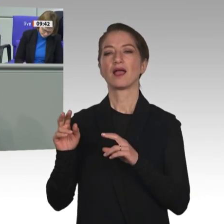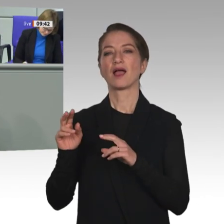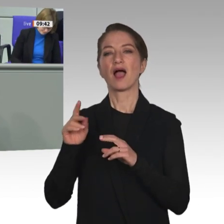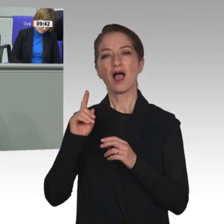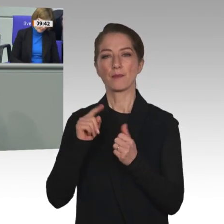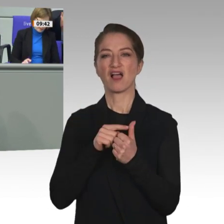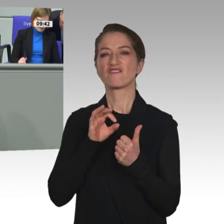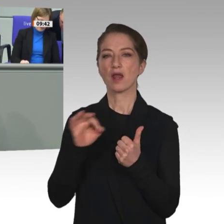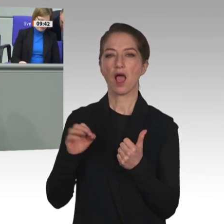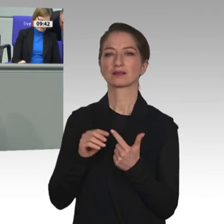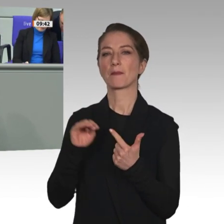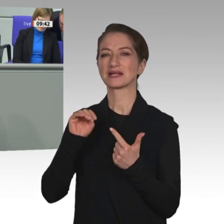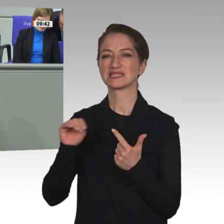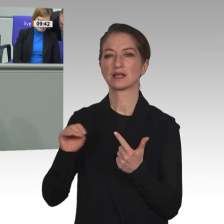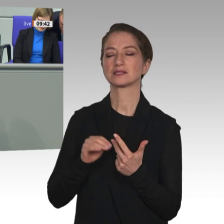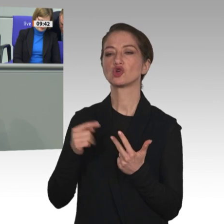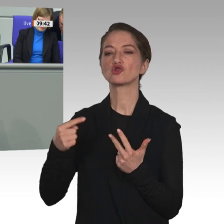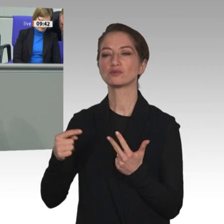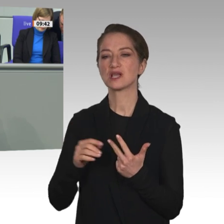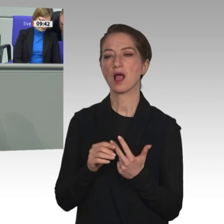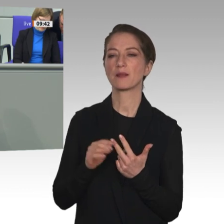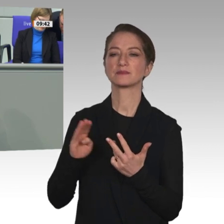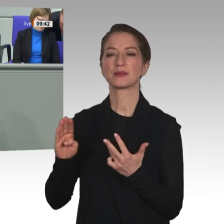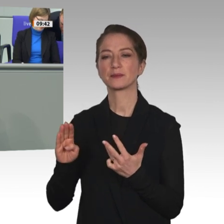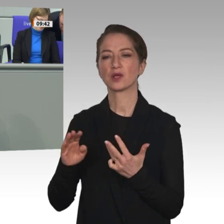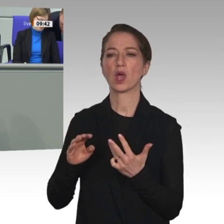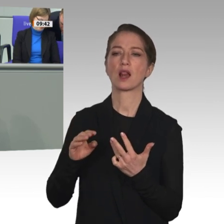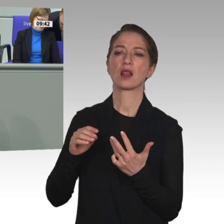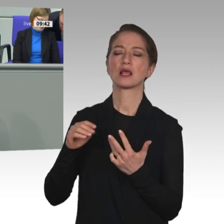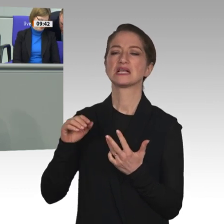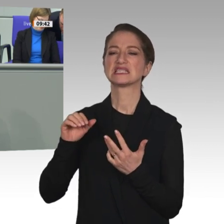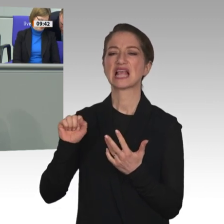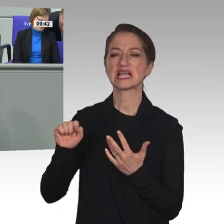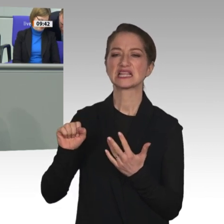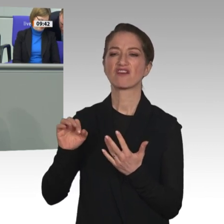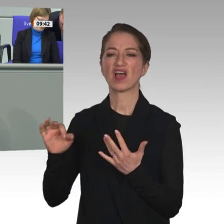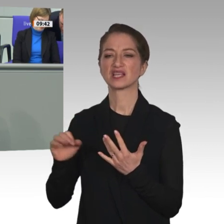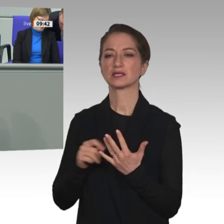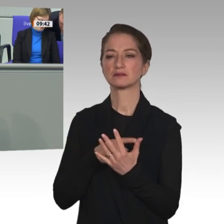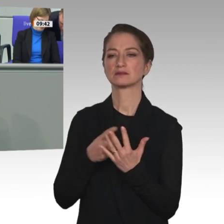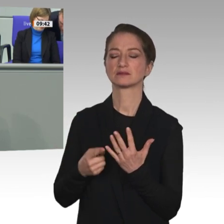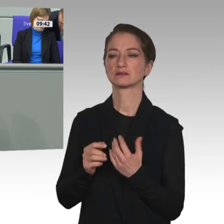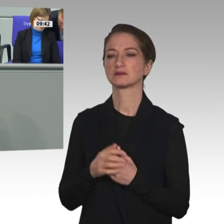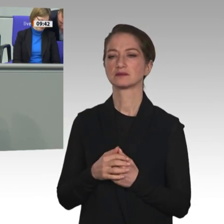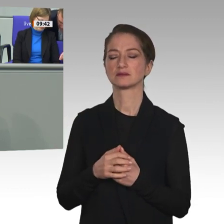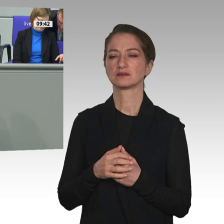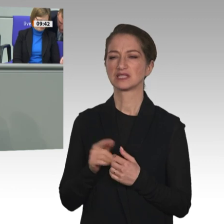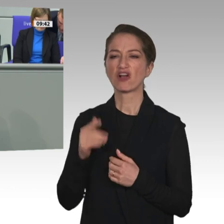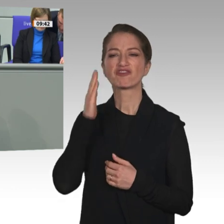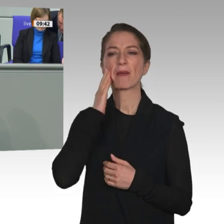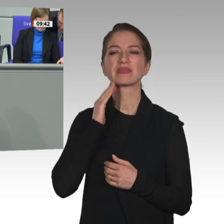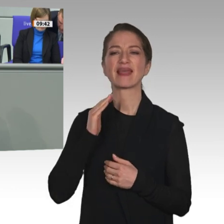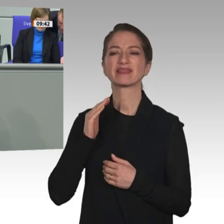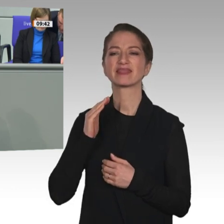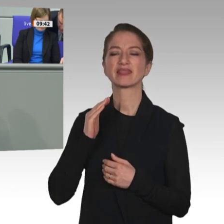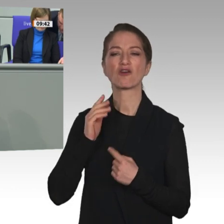Hamza, Kaloyan, Willi Viorel, Said und Fatih waren in Deutschland nicht fremd. Sie